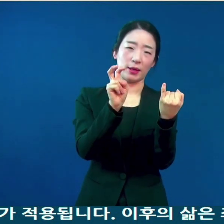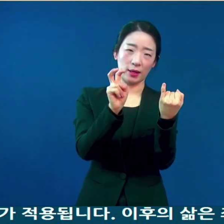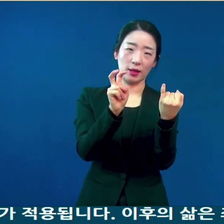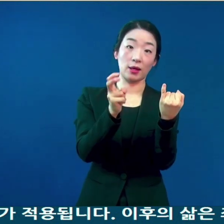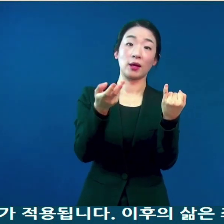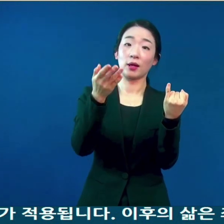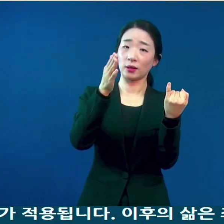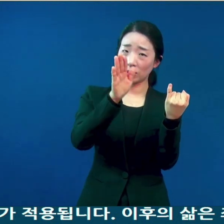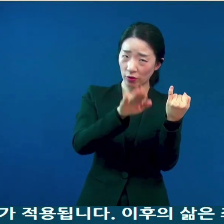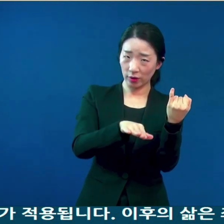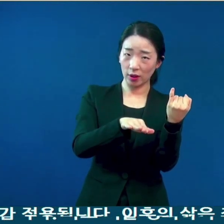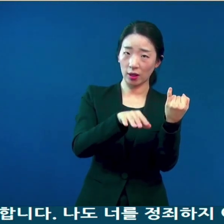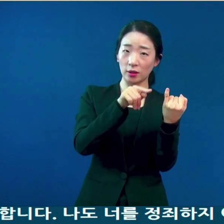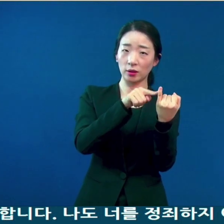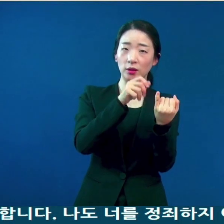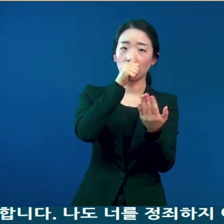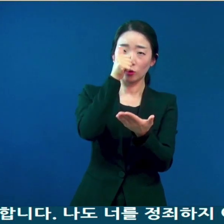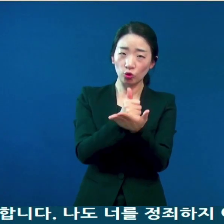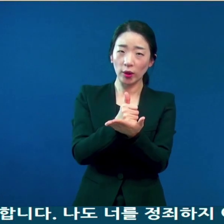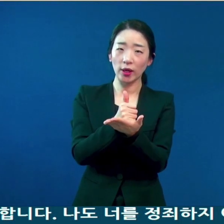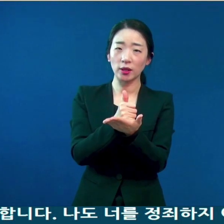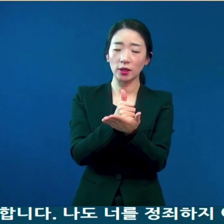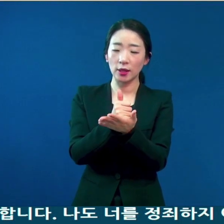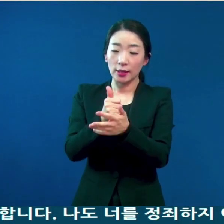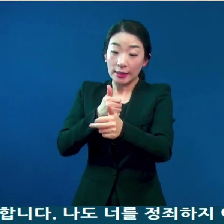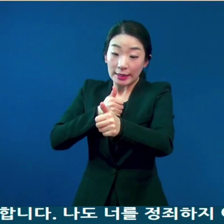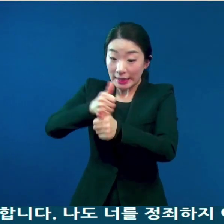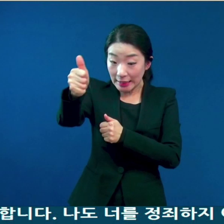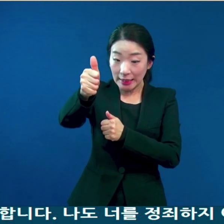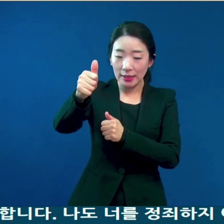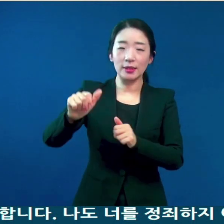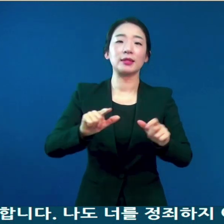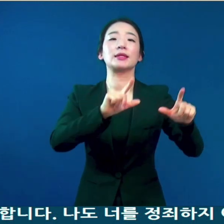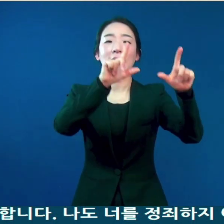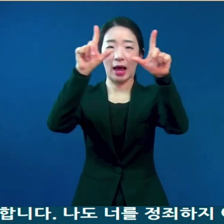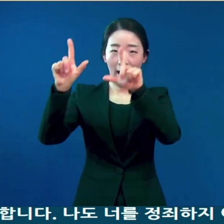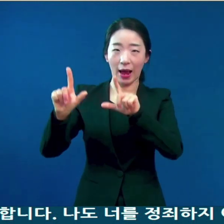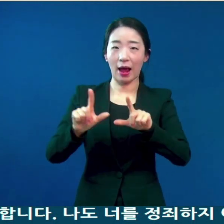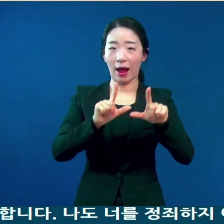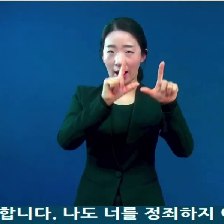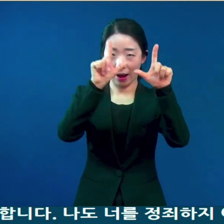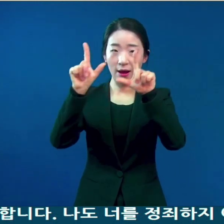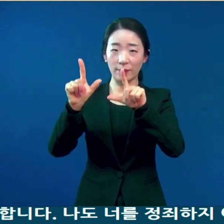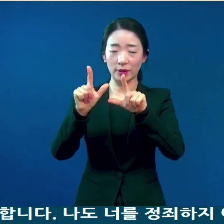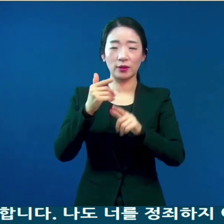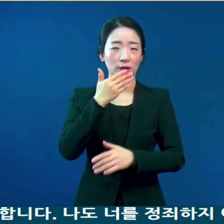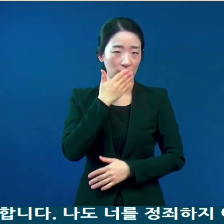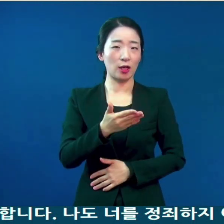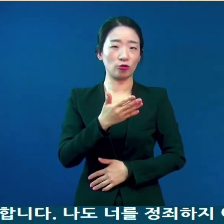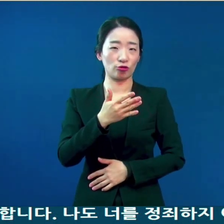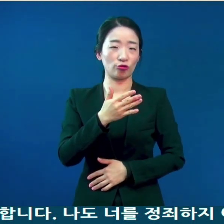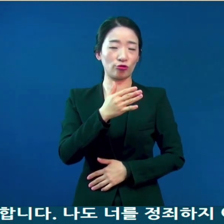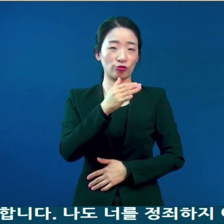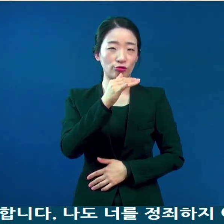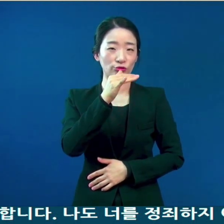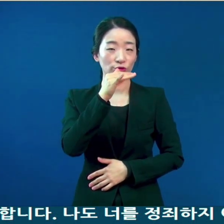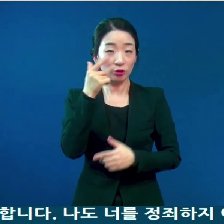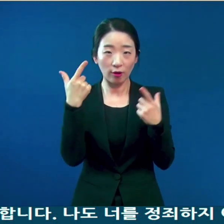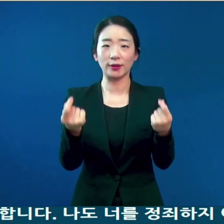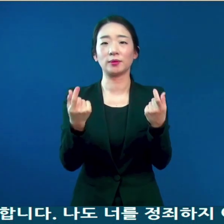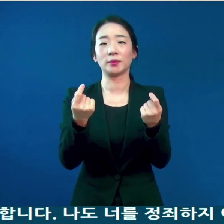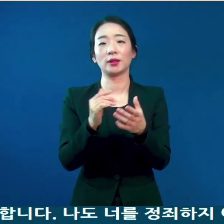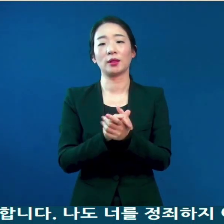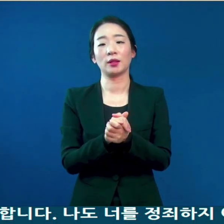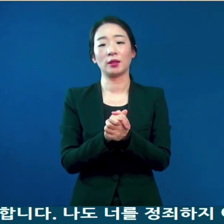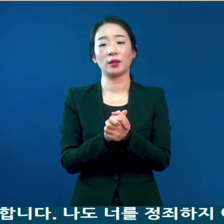그 죄를 이기는 삶을 살았을 겁니다. 계속 죄를 짓는 것이 아니라